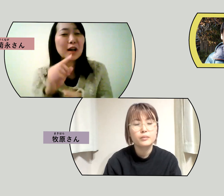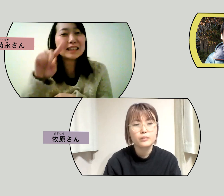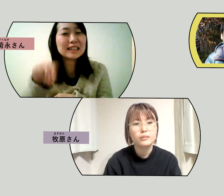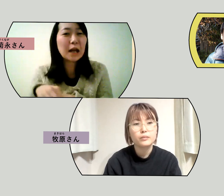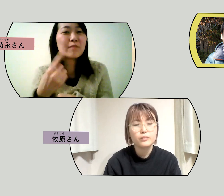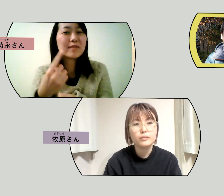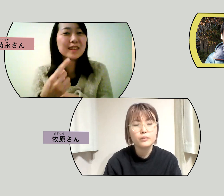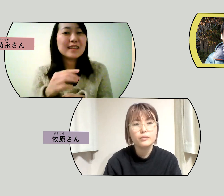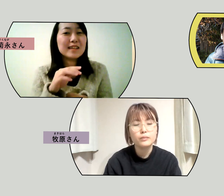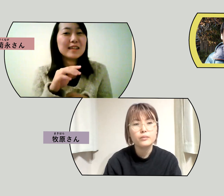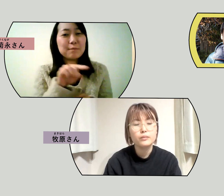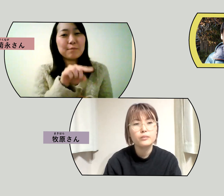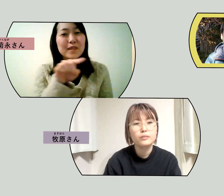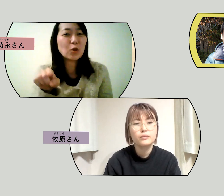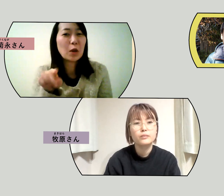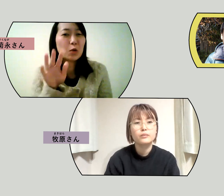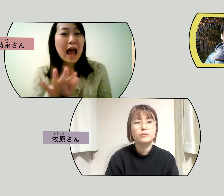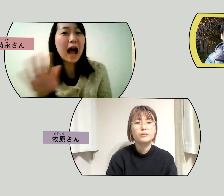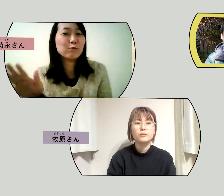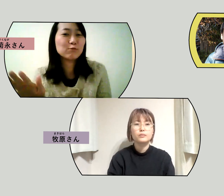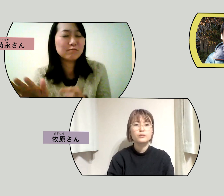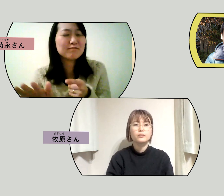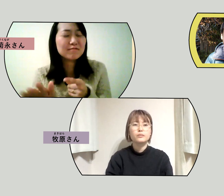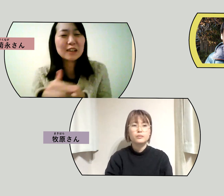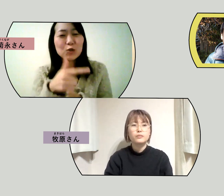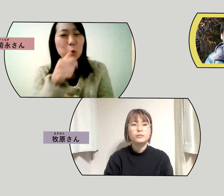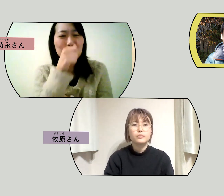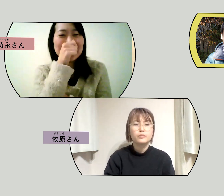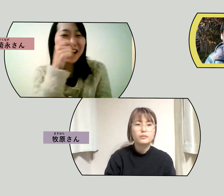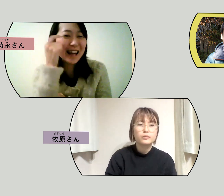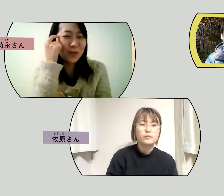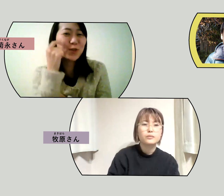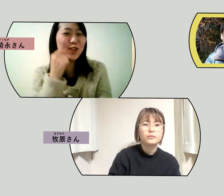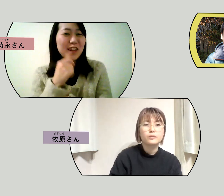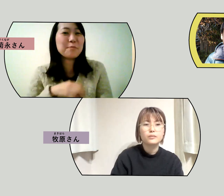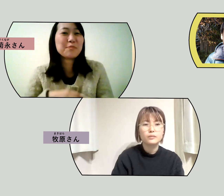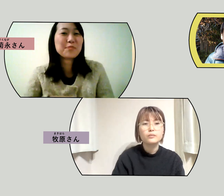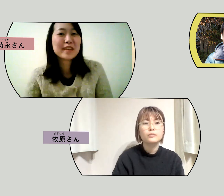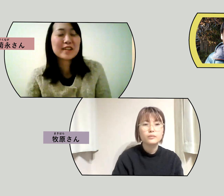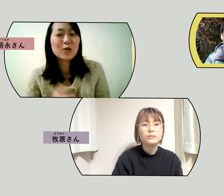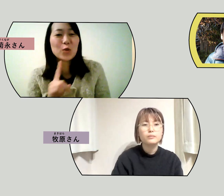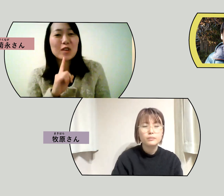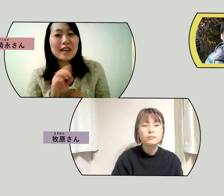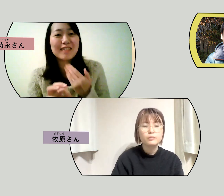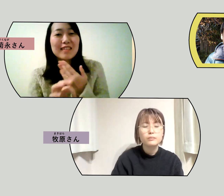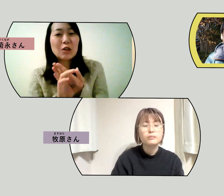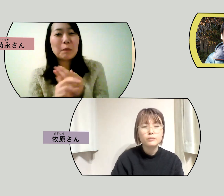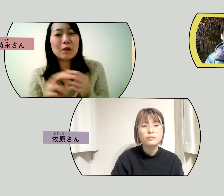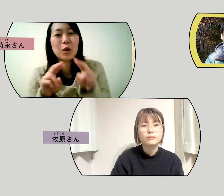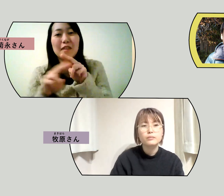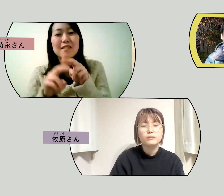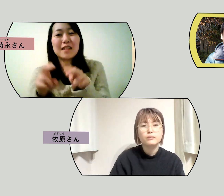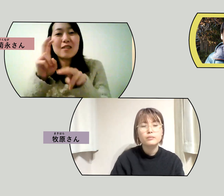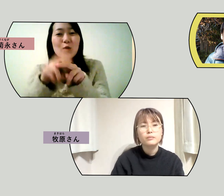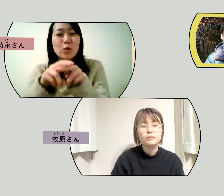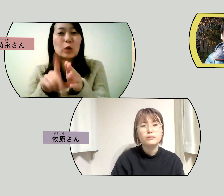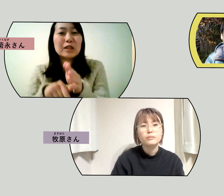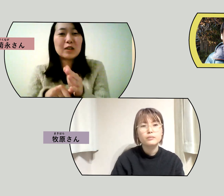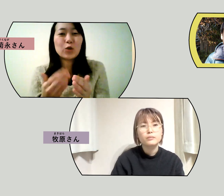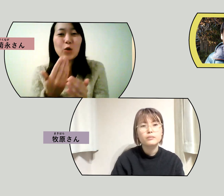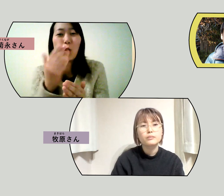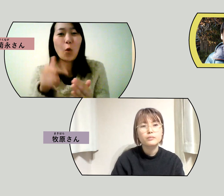興味っていうのが自然にみんなそれぞれにあるそれがすごくいいなって思いまし